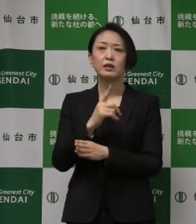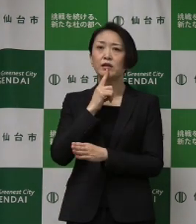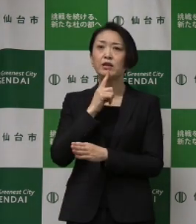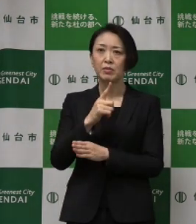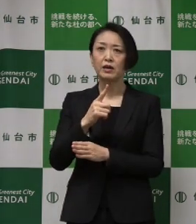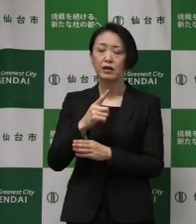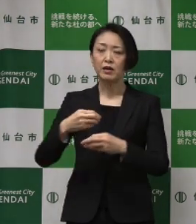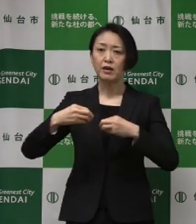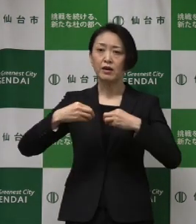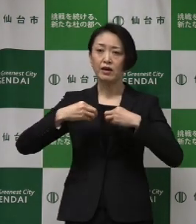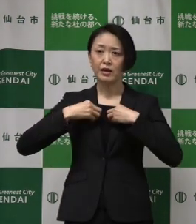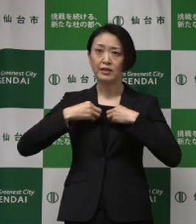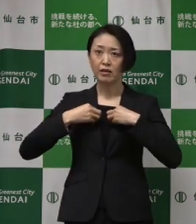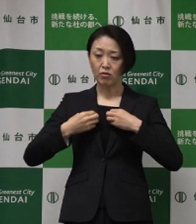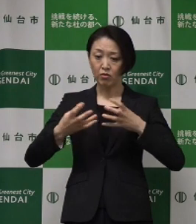以上